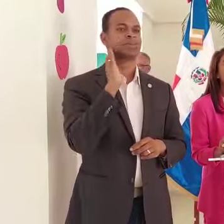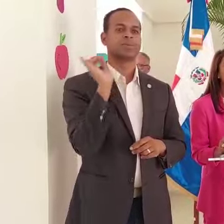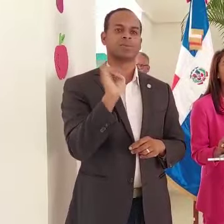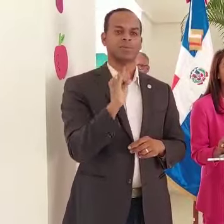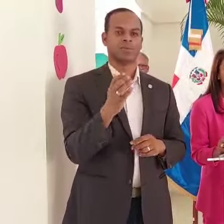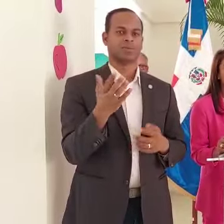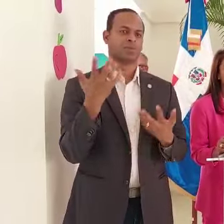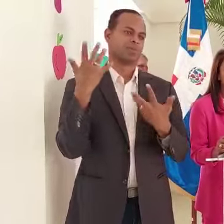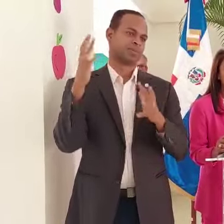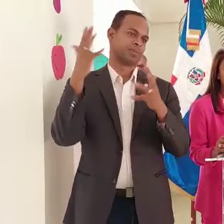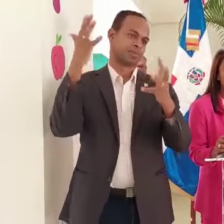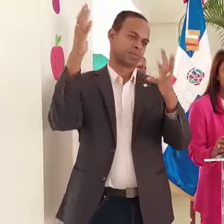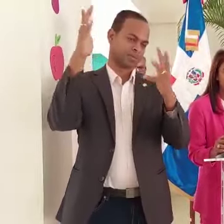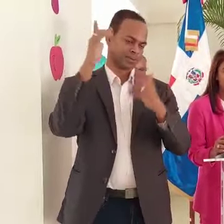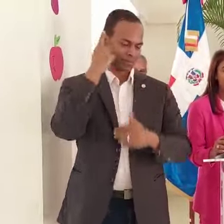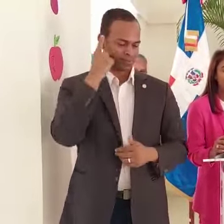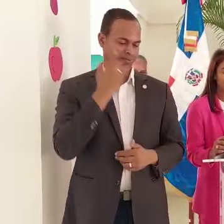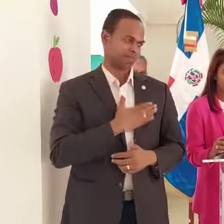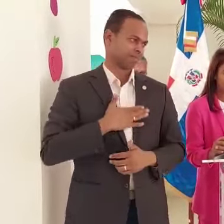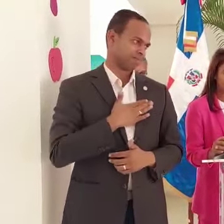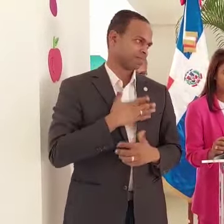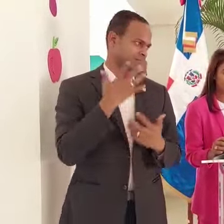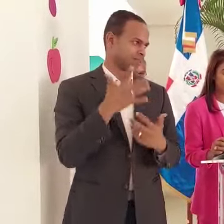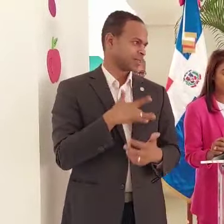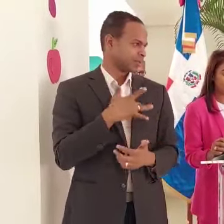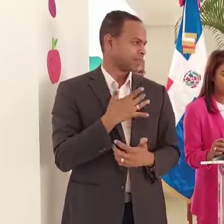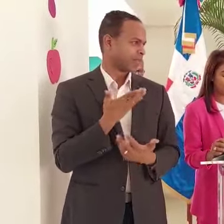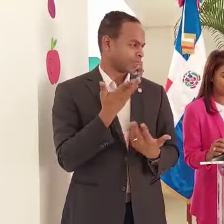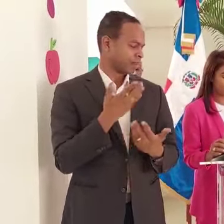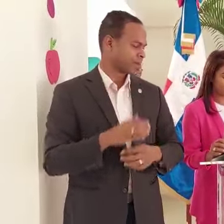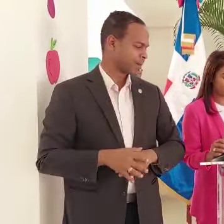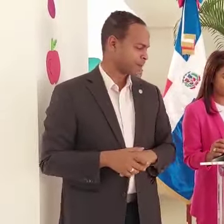ellas un fuerte aplauso, por favor.